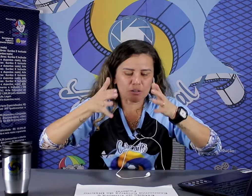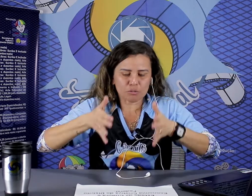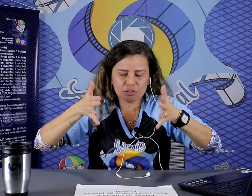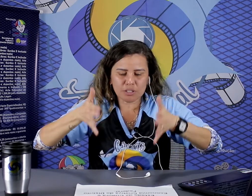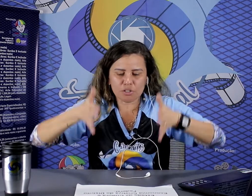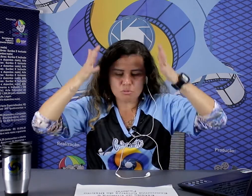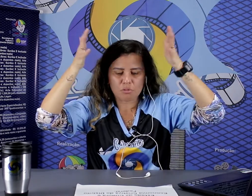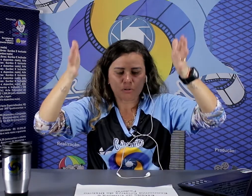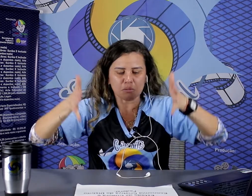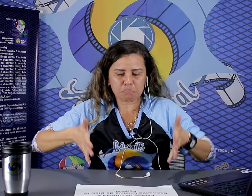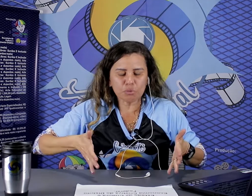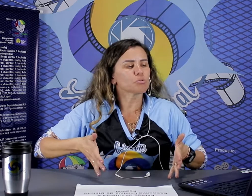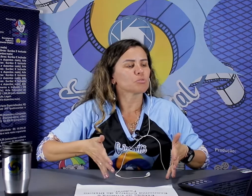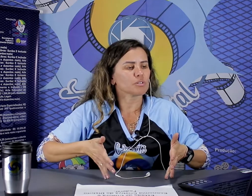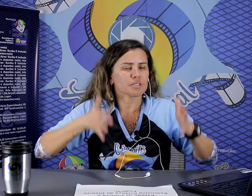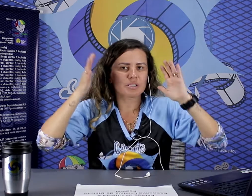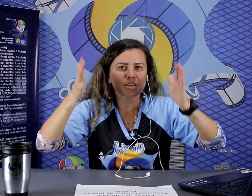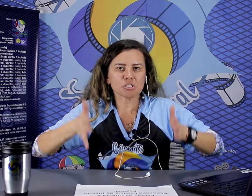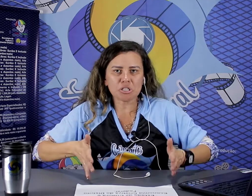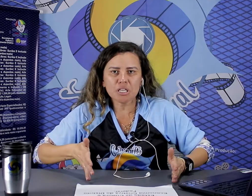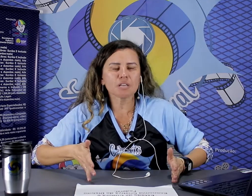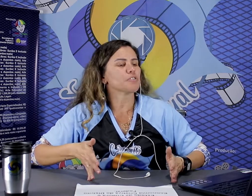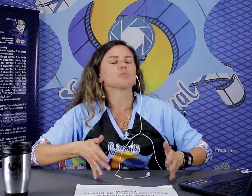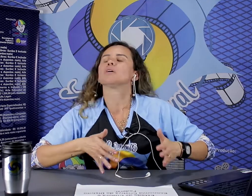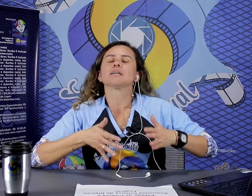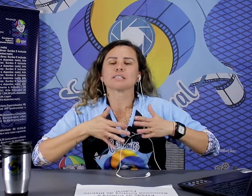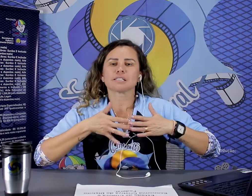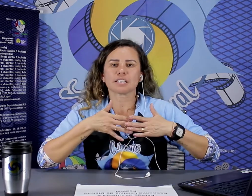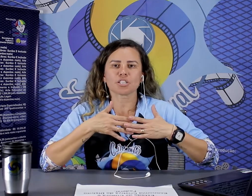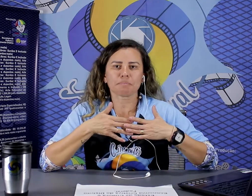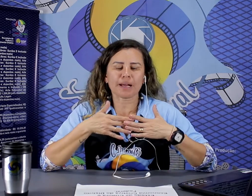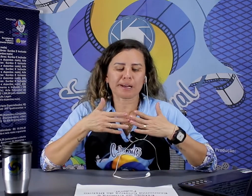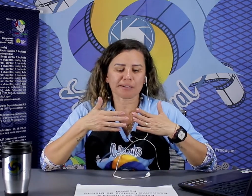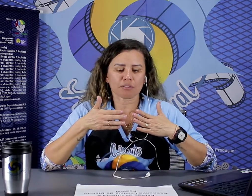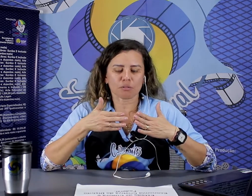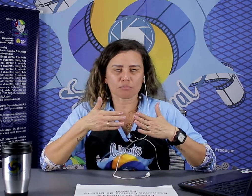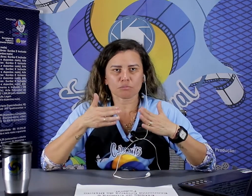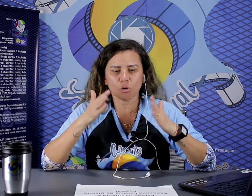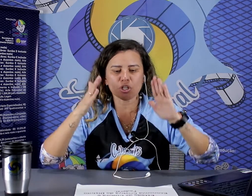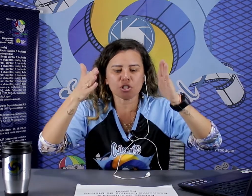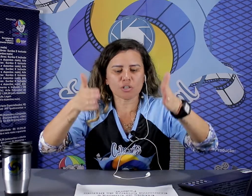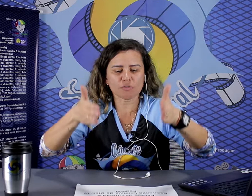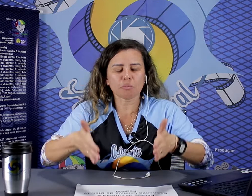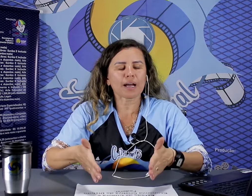um texto puro, científico, seja para um objetivo